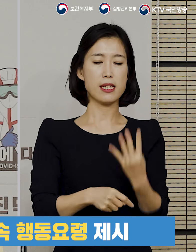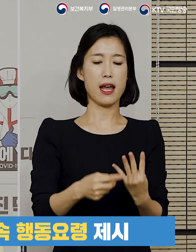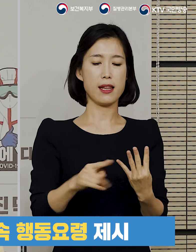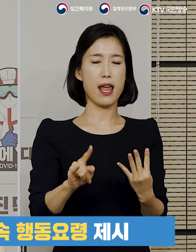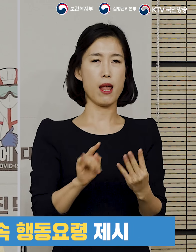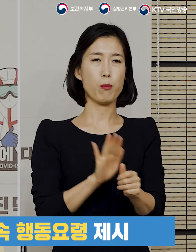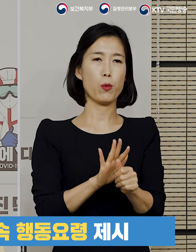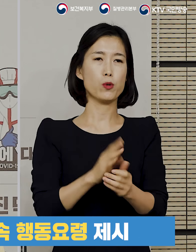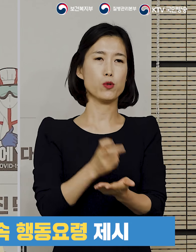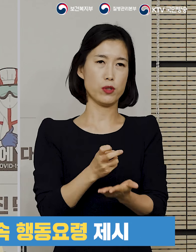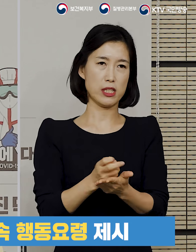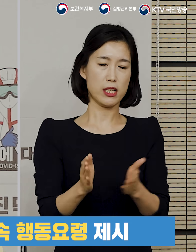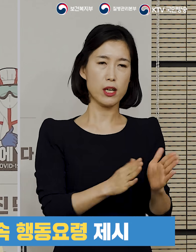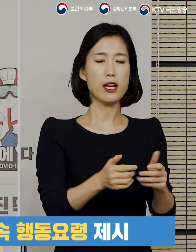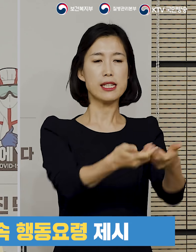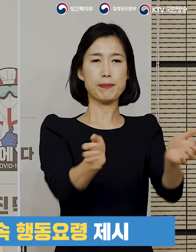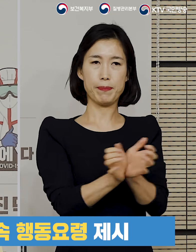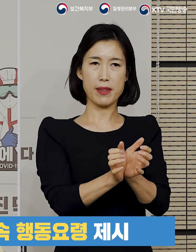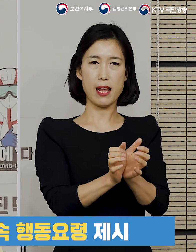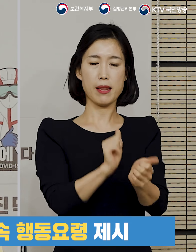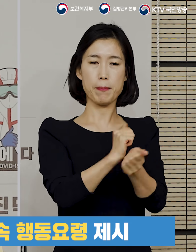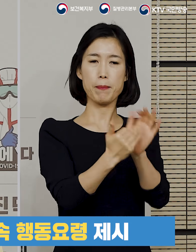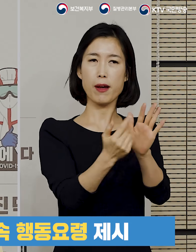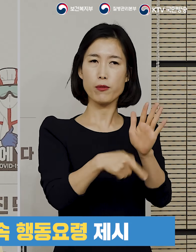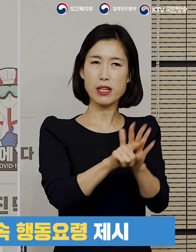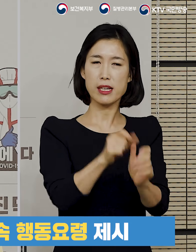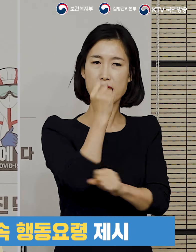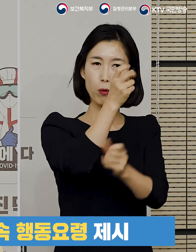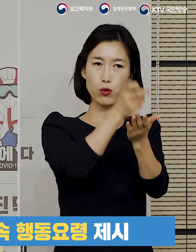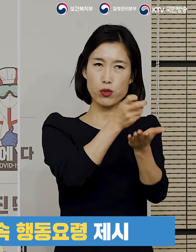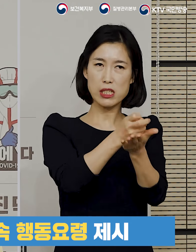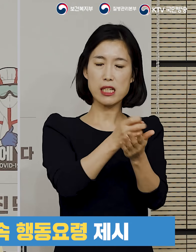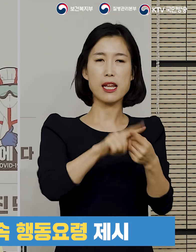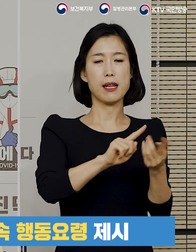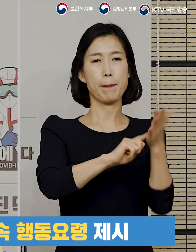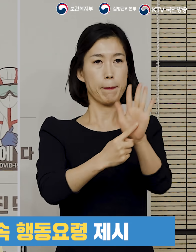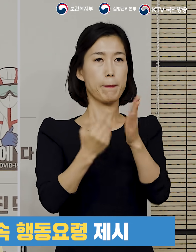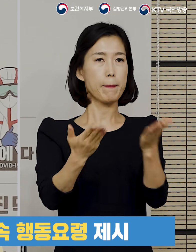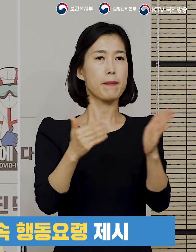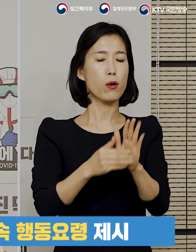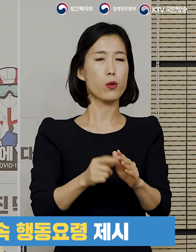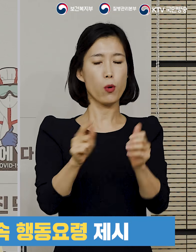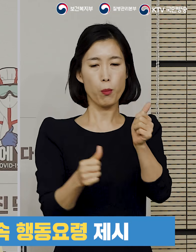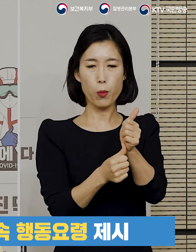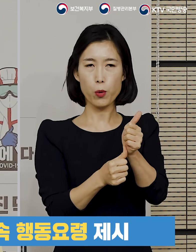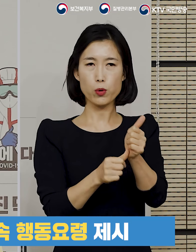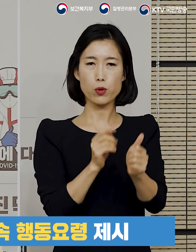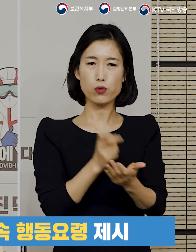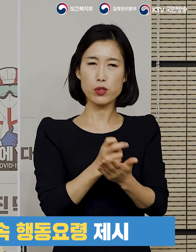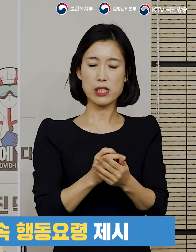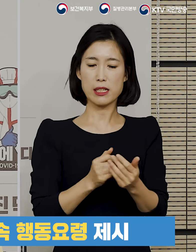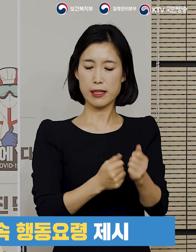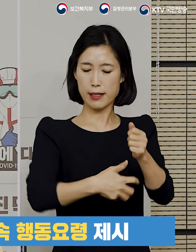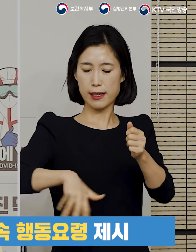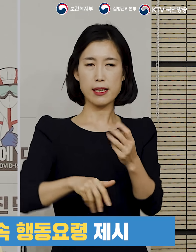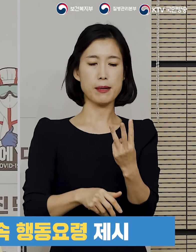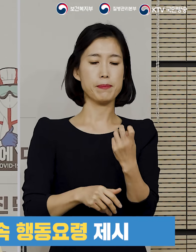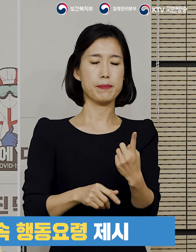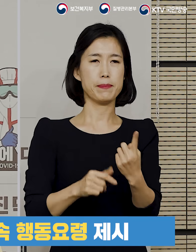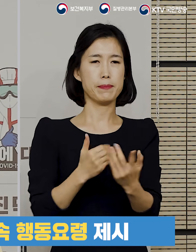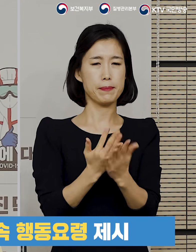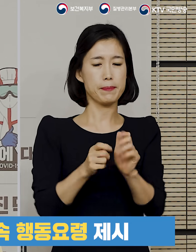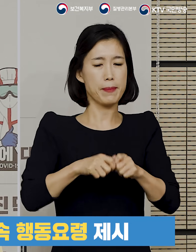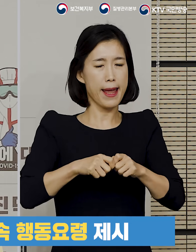4대 보조수칙, 집단의 생활 방역을 위한 집단 기본수칙을 제시하고 보조수칙으로